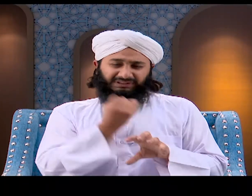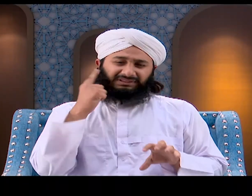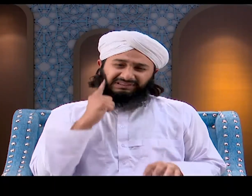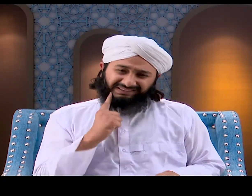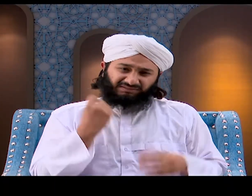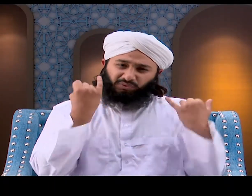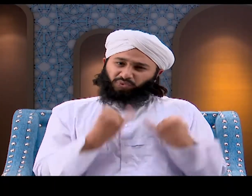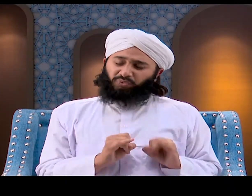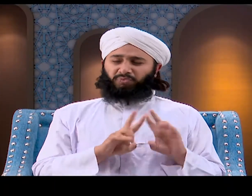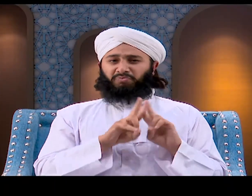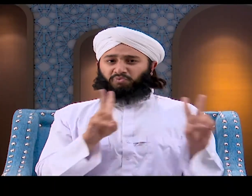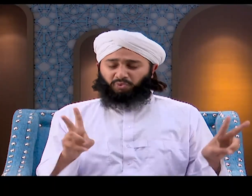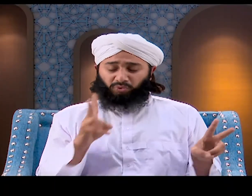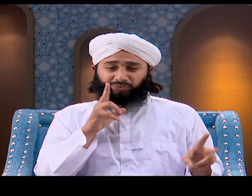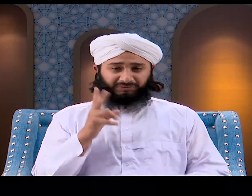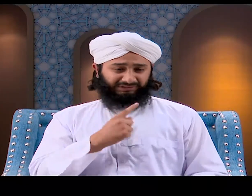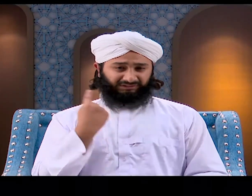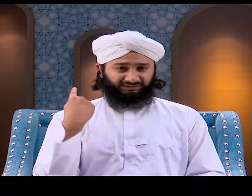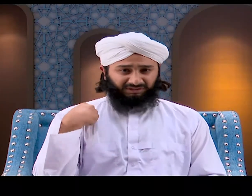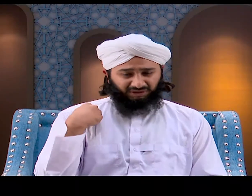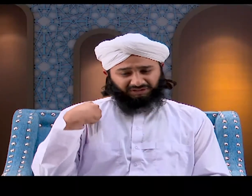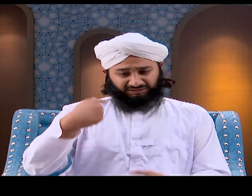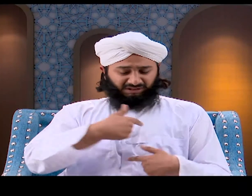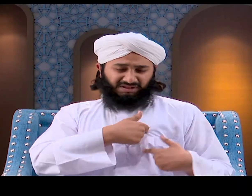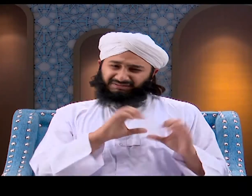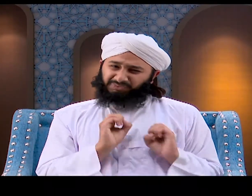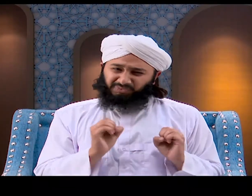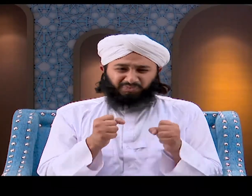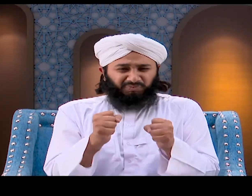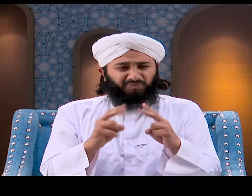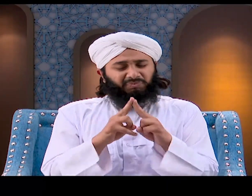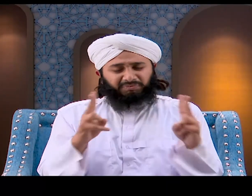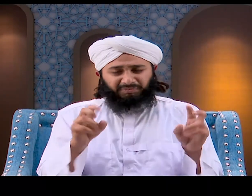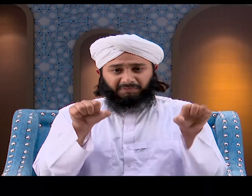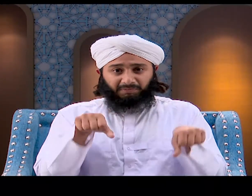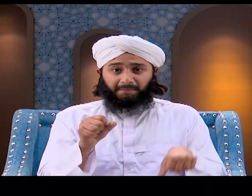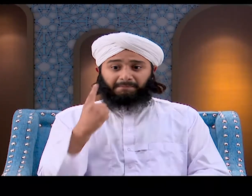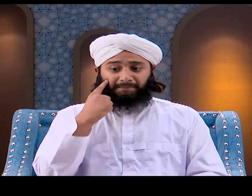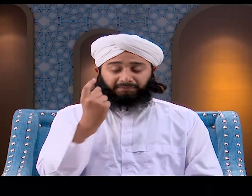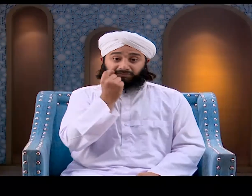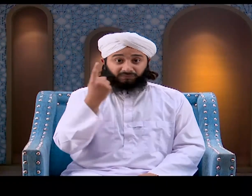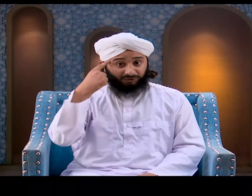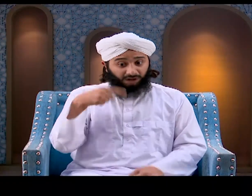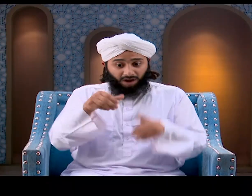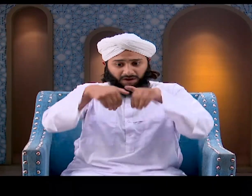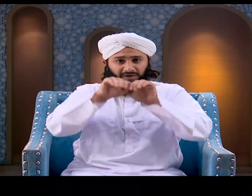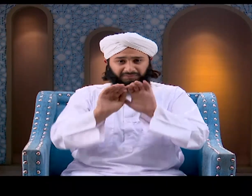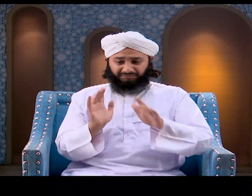دلیر ہو گیا ہو، نیکیوں میں دل نہ لگ رہا ہو تو چاہیے کہ بندہ قبرستان جایا کرے، قبروں کو دیکھا کرے.